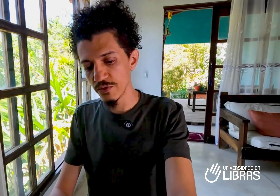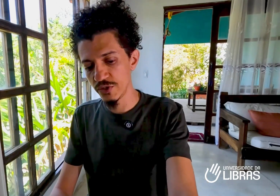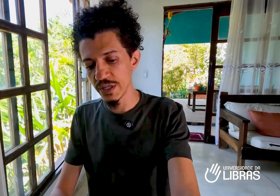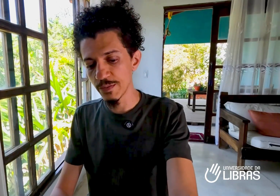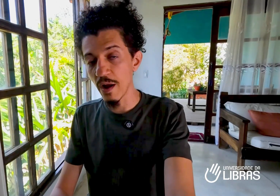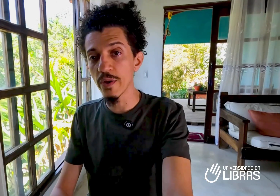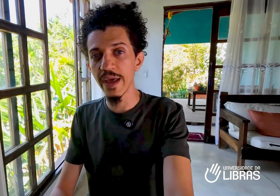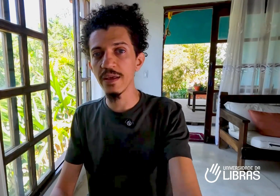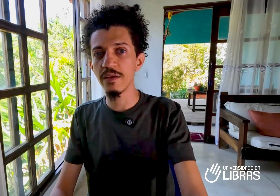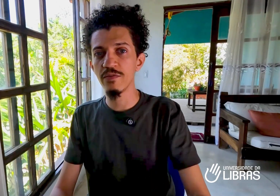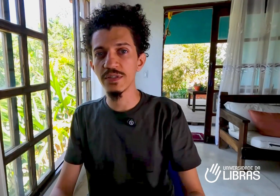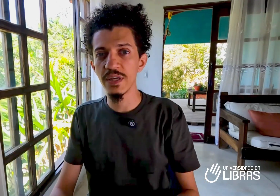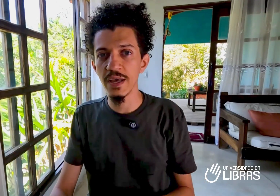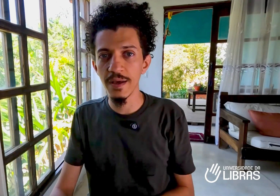diz para alguém que você